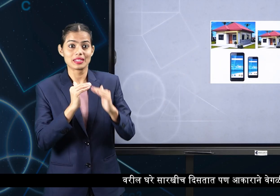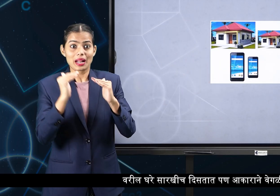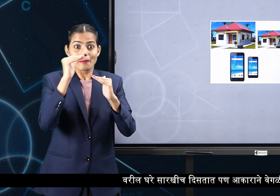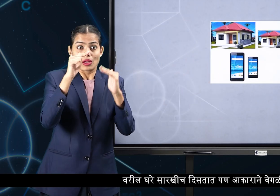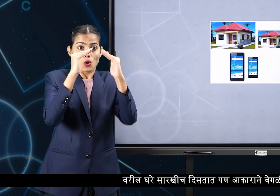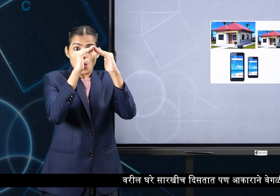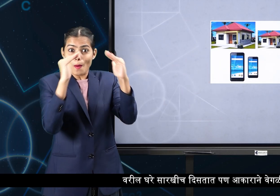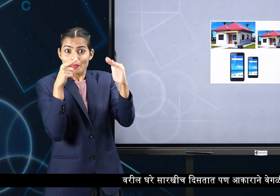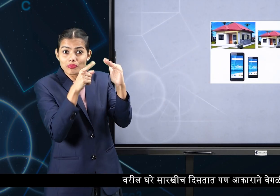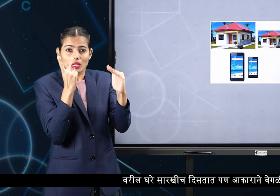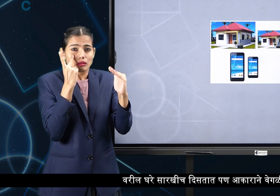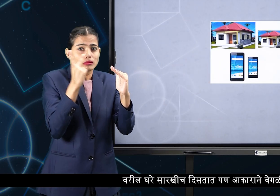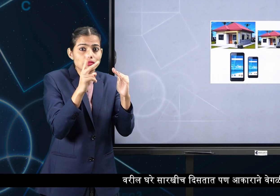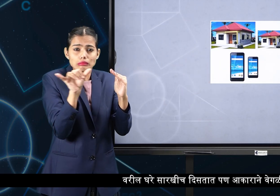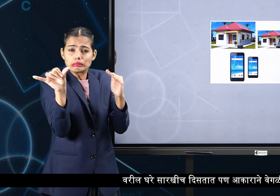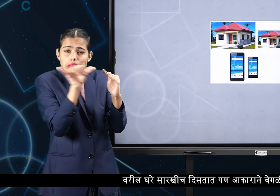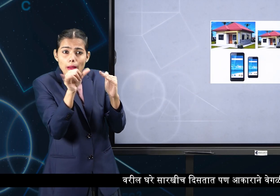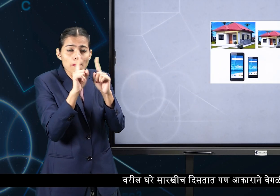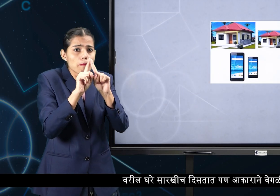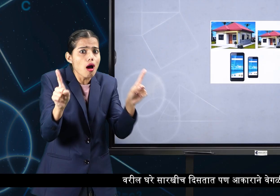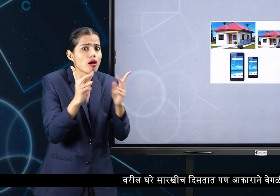वरील घरे सारखीच दिसतात पण आकाराने वेगळी आहेत.